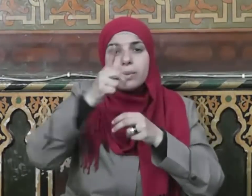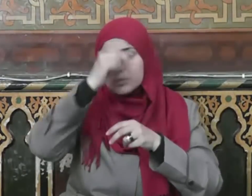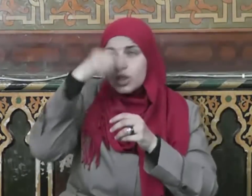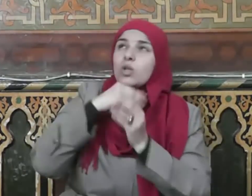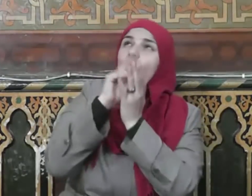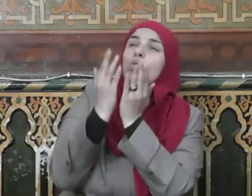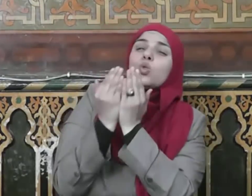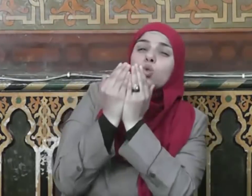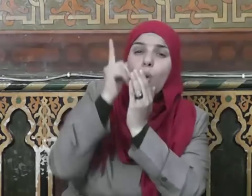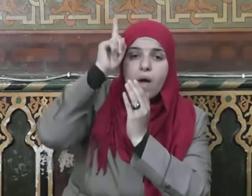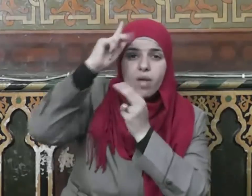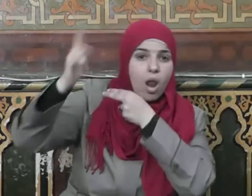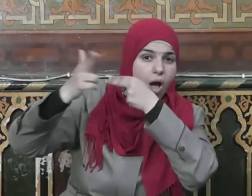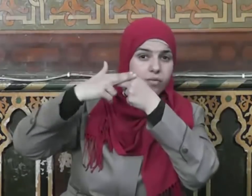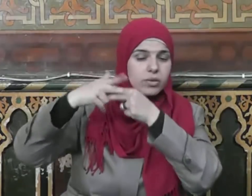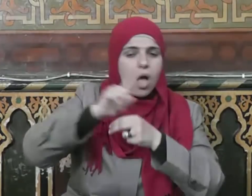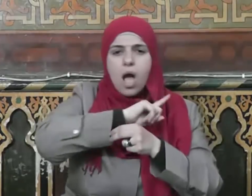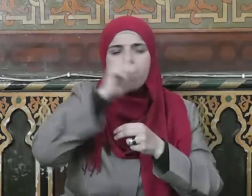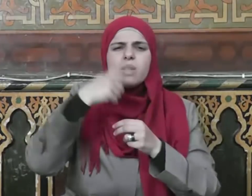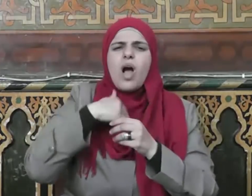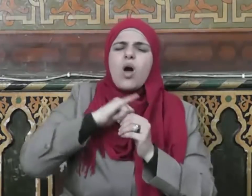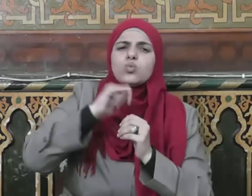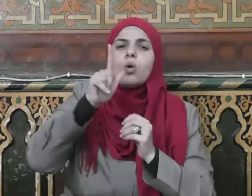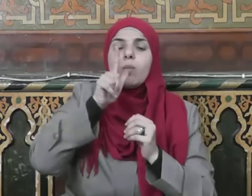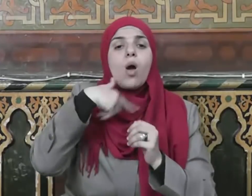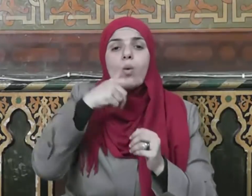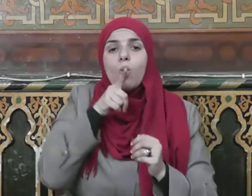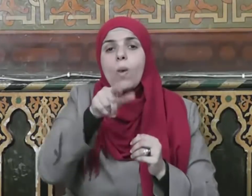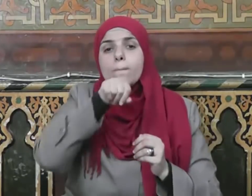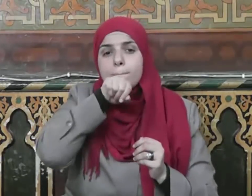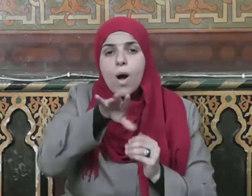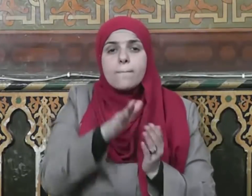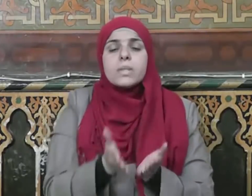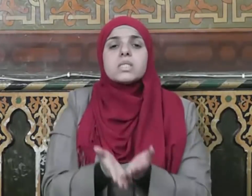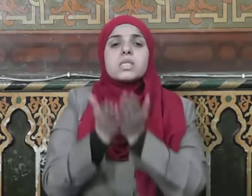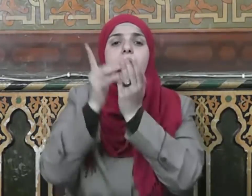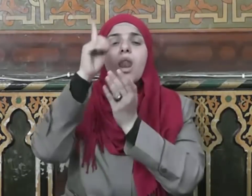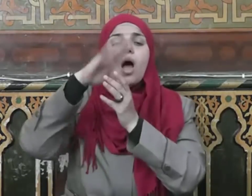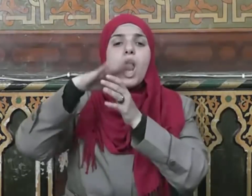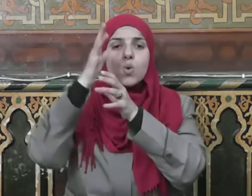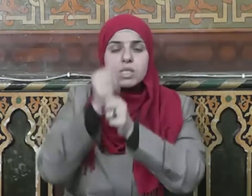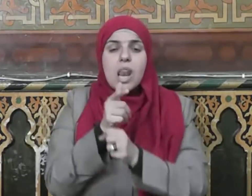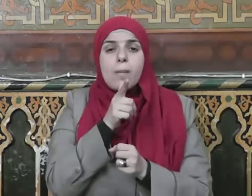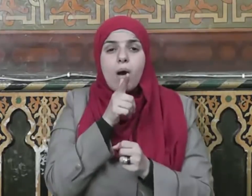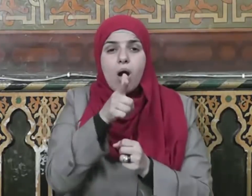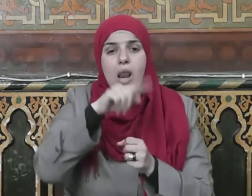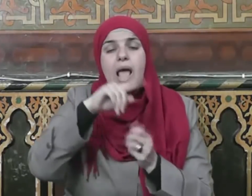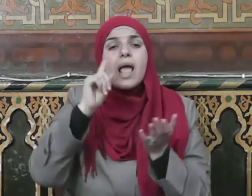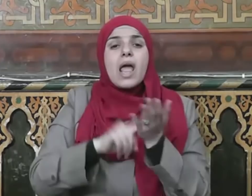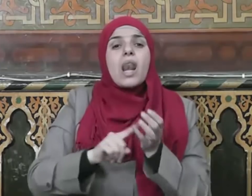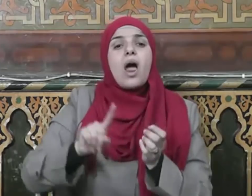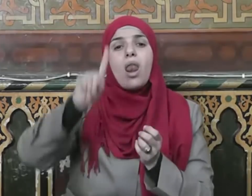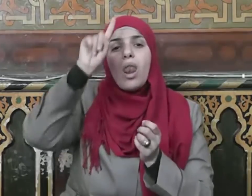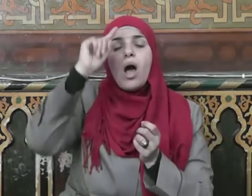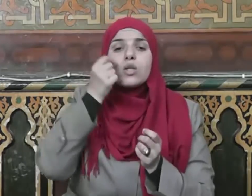ولا يخيب آمله. يقول نبينا صلى الله عليه وسلم: إن الله تعالى